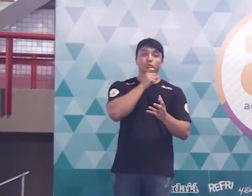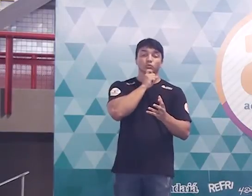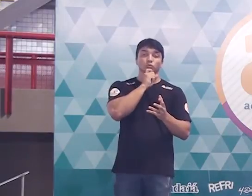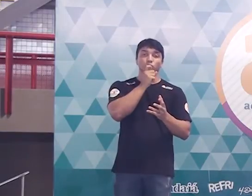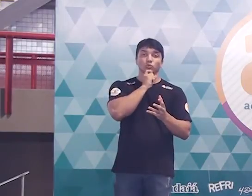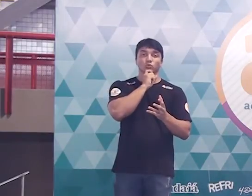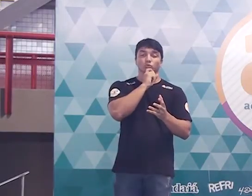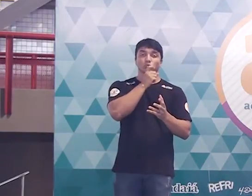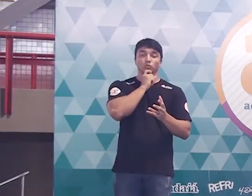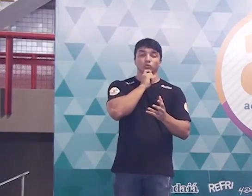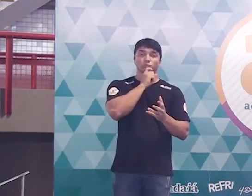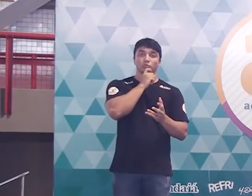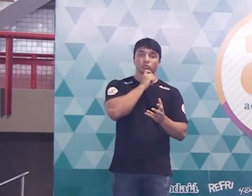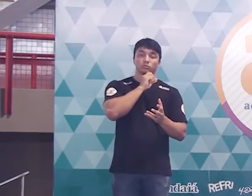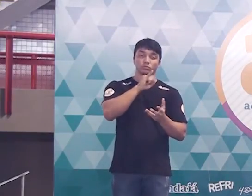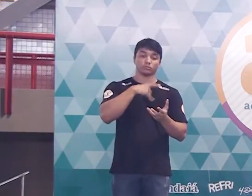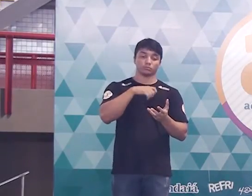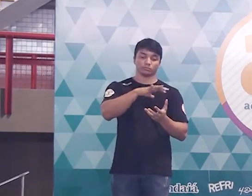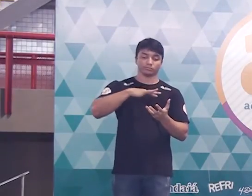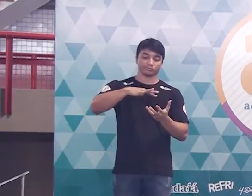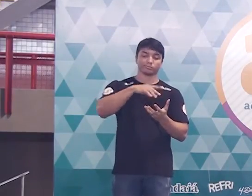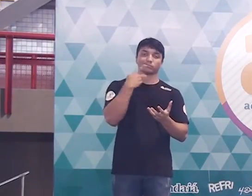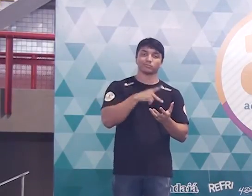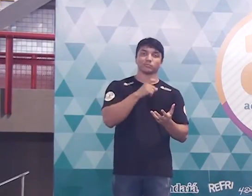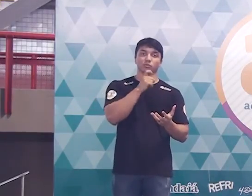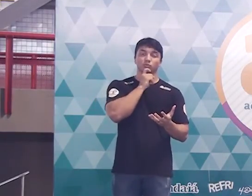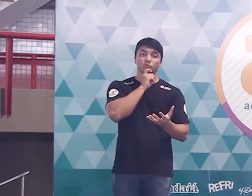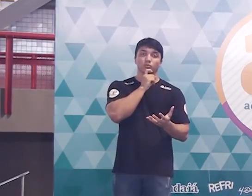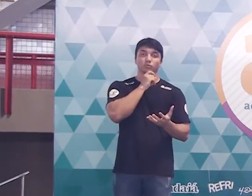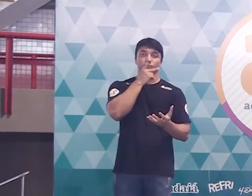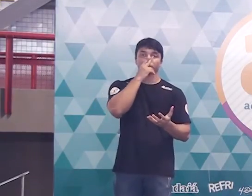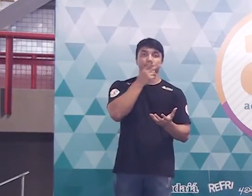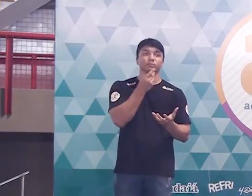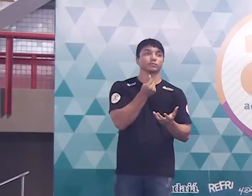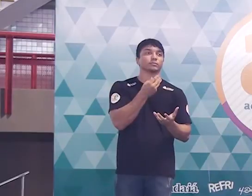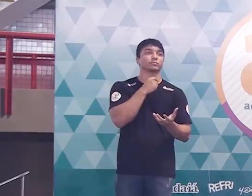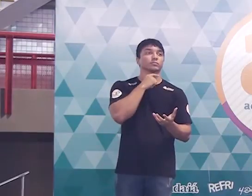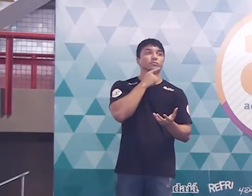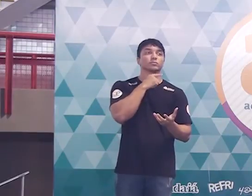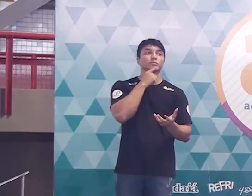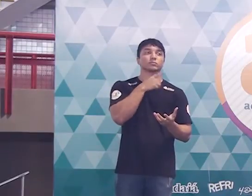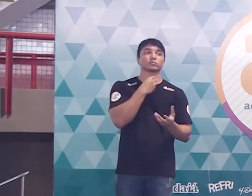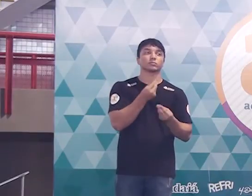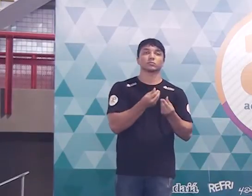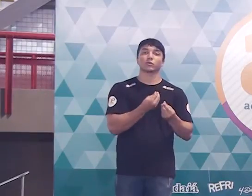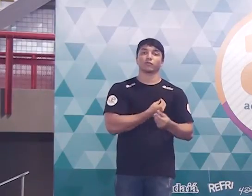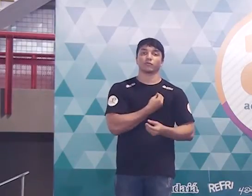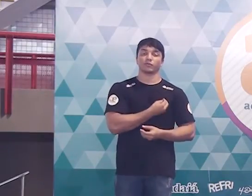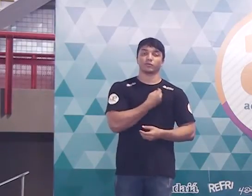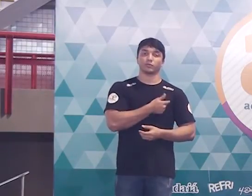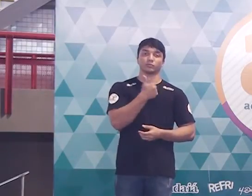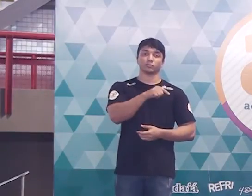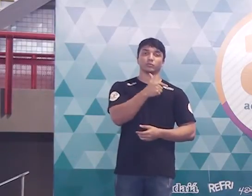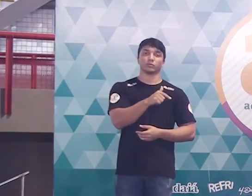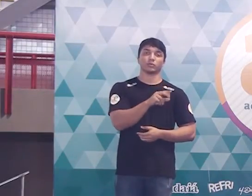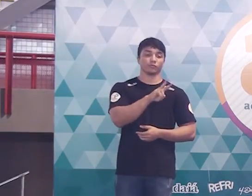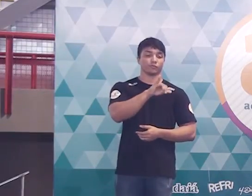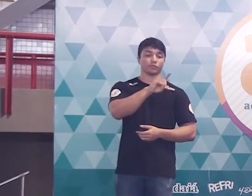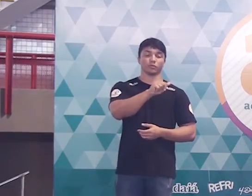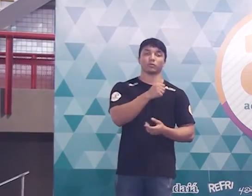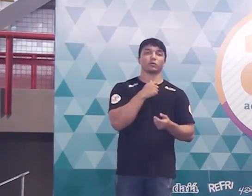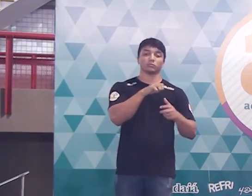quê? Frio. E se o nosso planeta fosse um planeta muito frio, não existiria o que, gente? Vida. Não